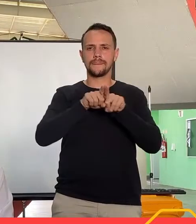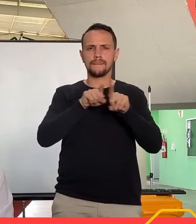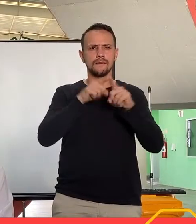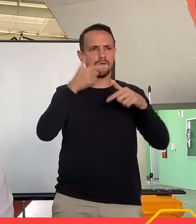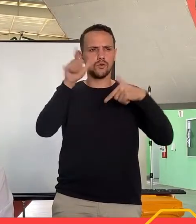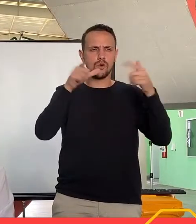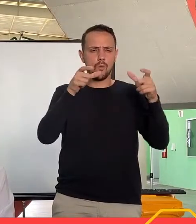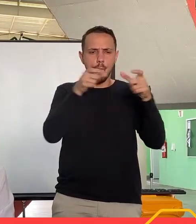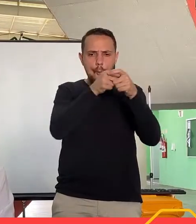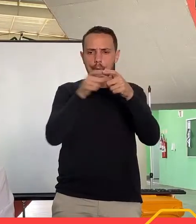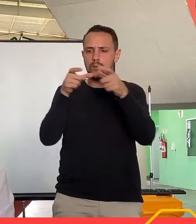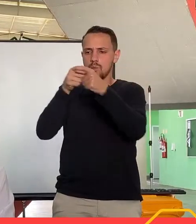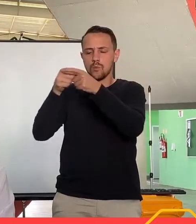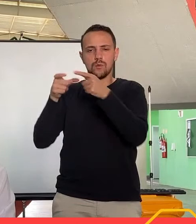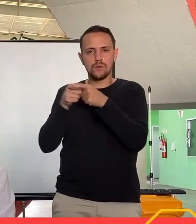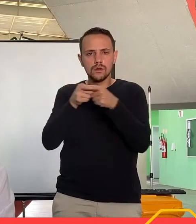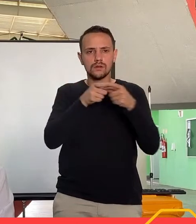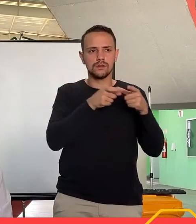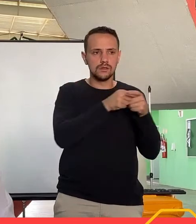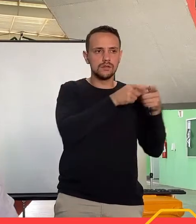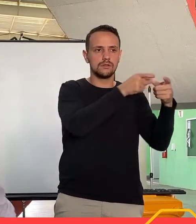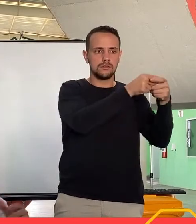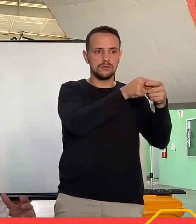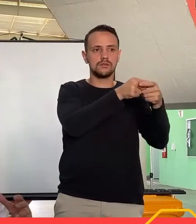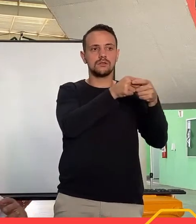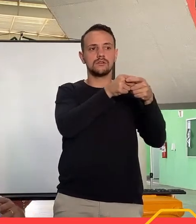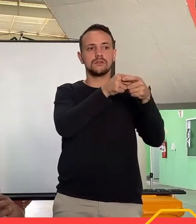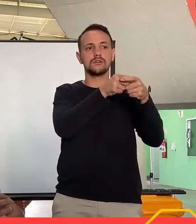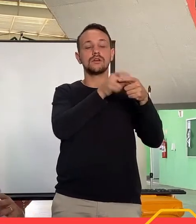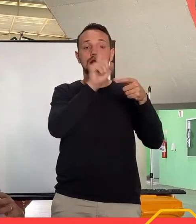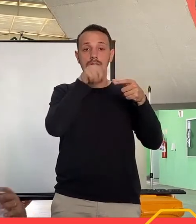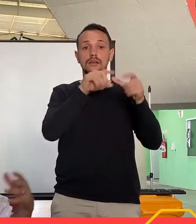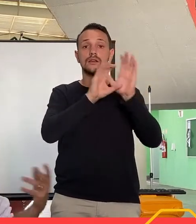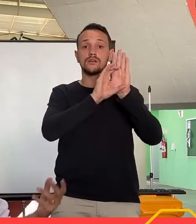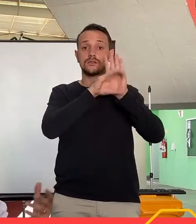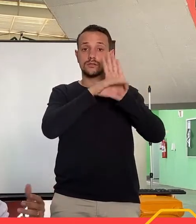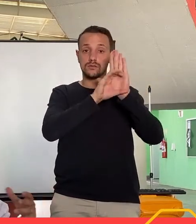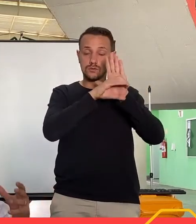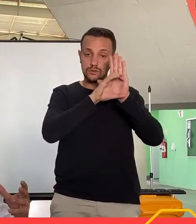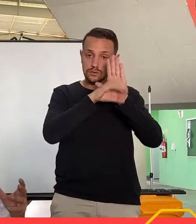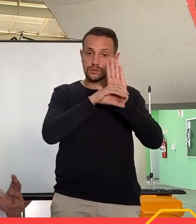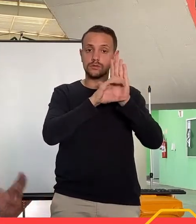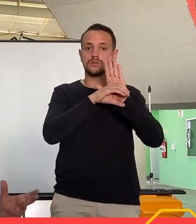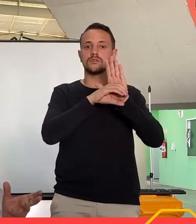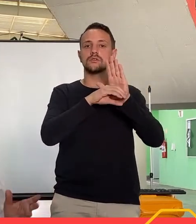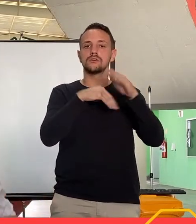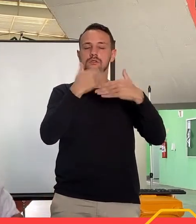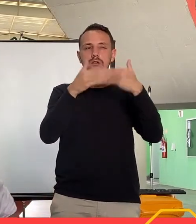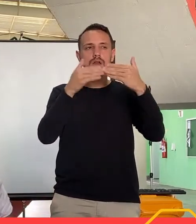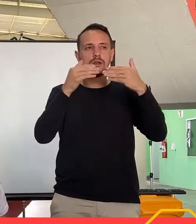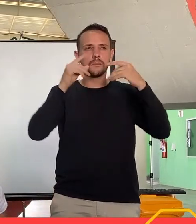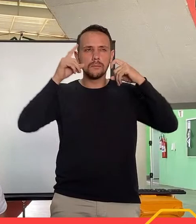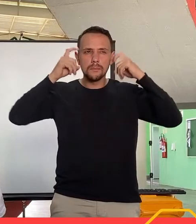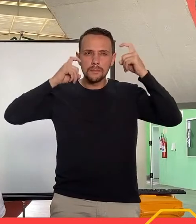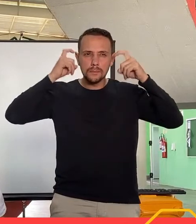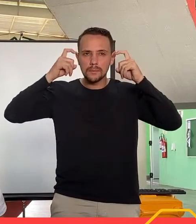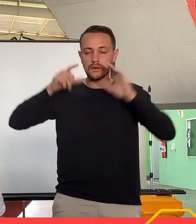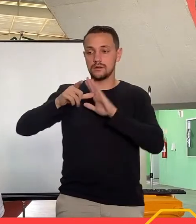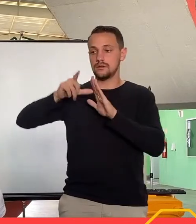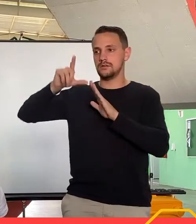enfim, uma série de minorias que precisavam ser protegidas. Então, o conceito foi a partir de uma